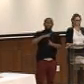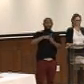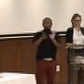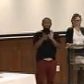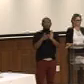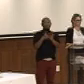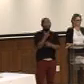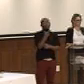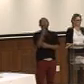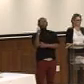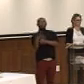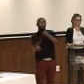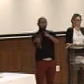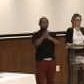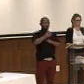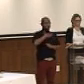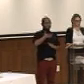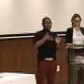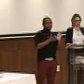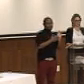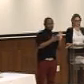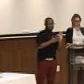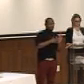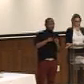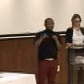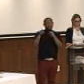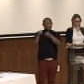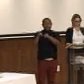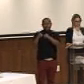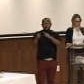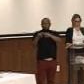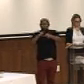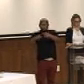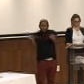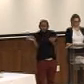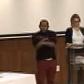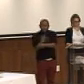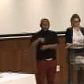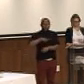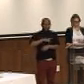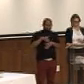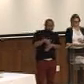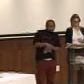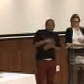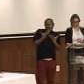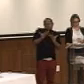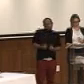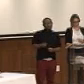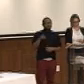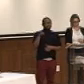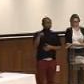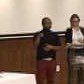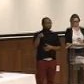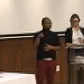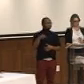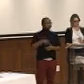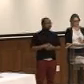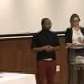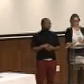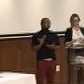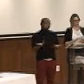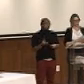e, nessa proposta, o que o Conselho propusesse, nós acataríamos. O Conselho fez a comissão, que se reuniu durante 2